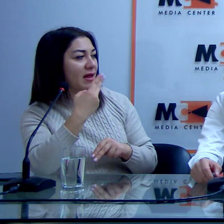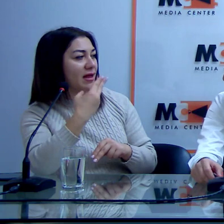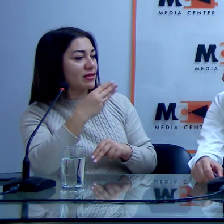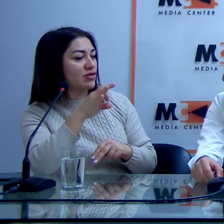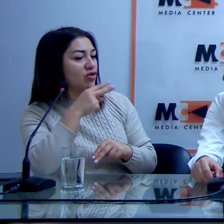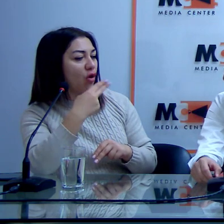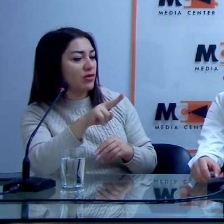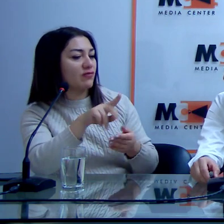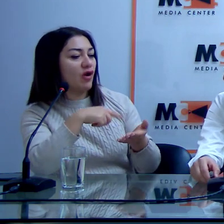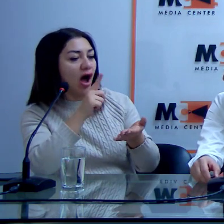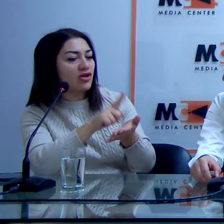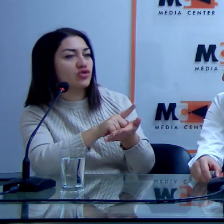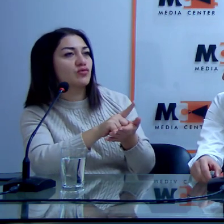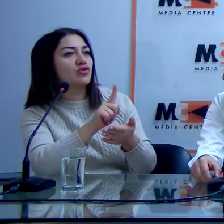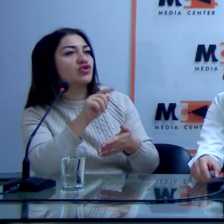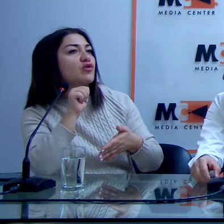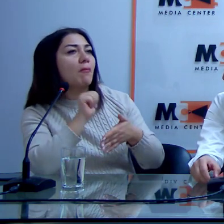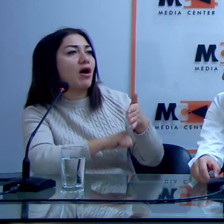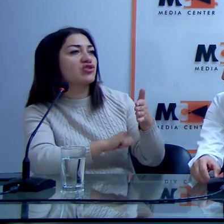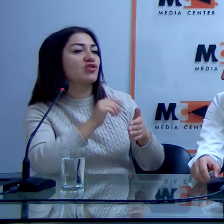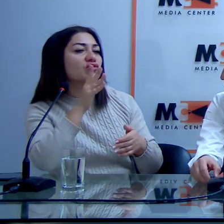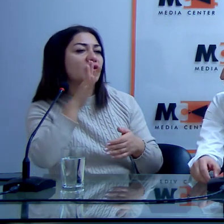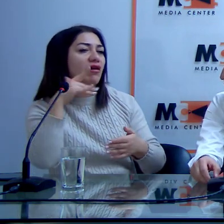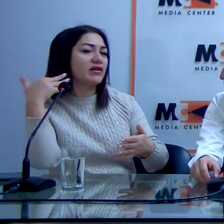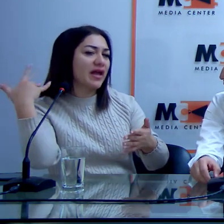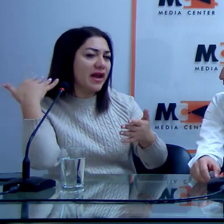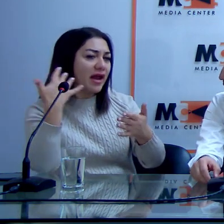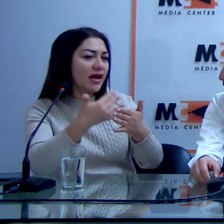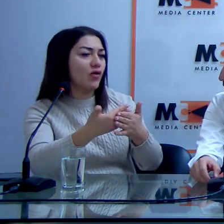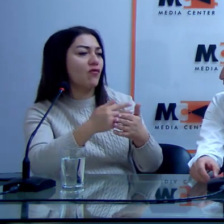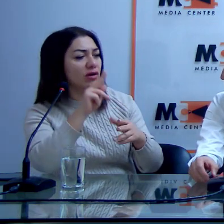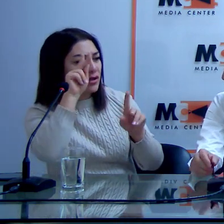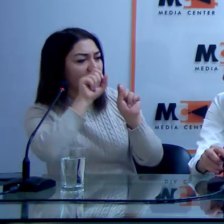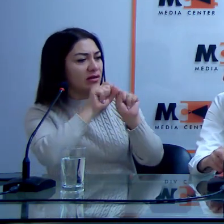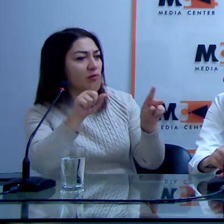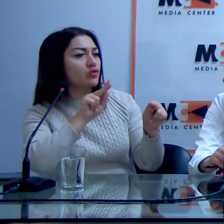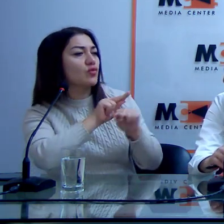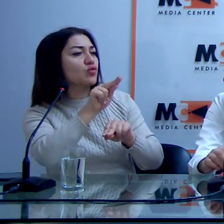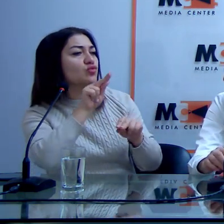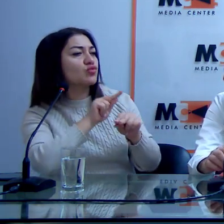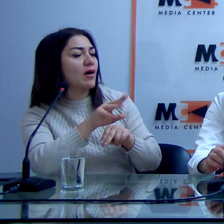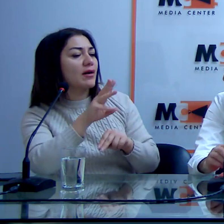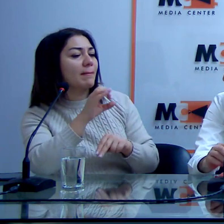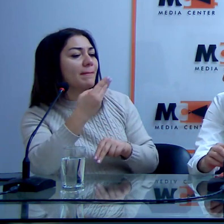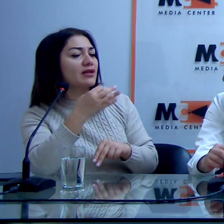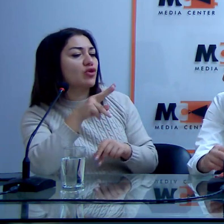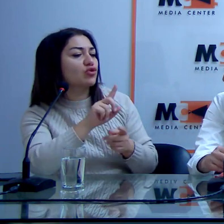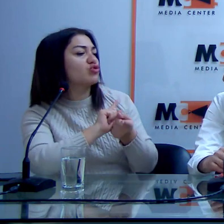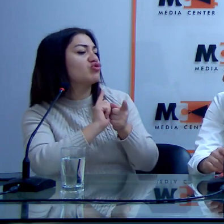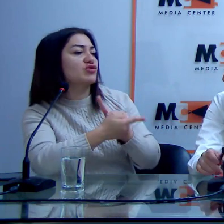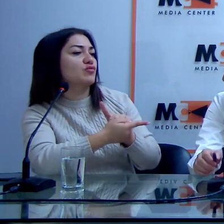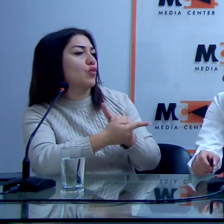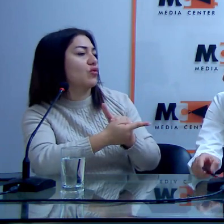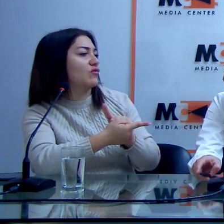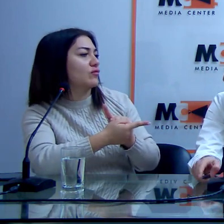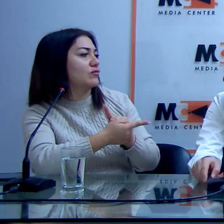լինում հիմնավորումը, հա, որ տարիներ շարունակ այդ սոցուցման մեթոդները փոփոխության չեն ենթարկվում։